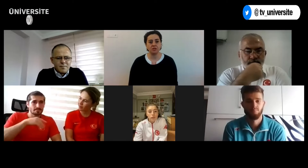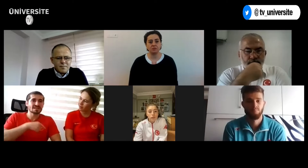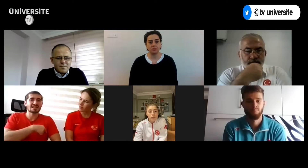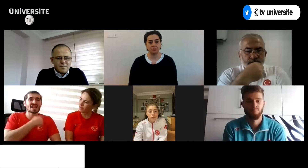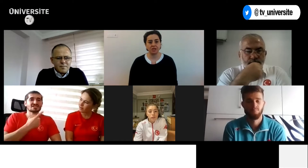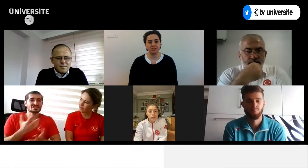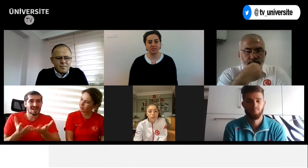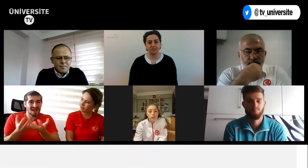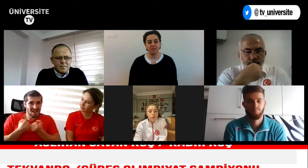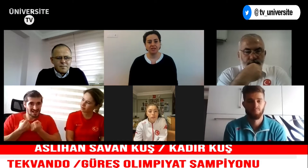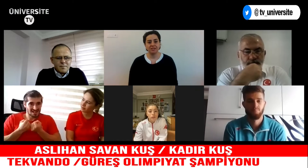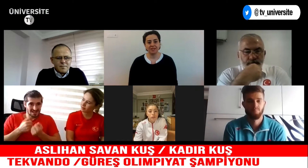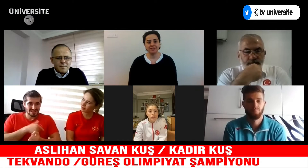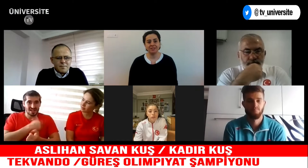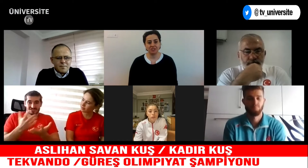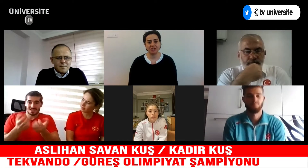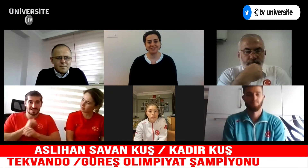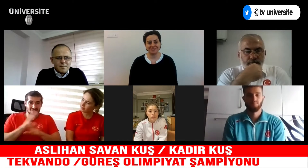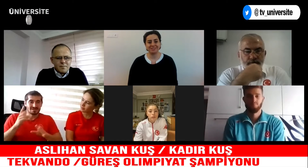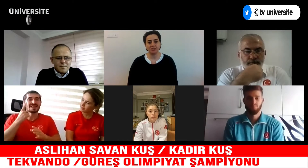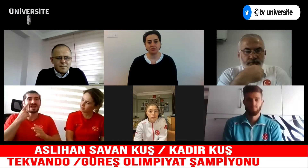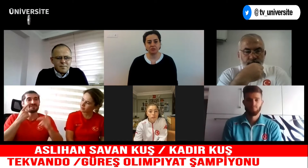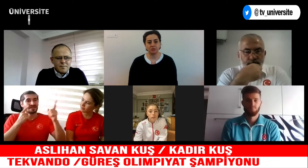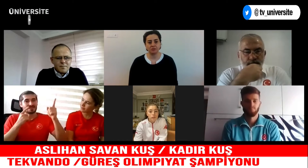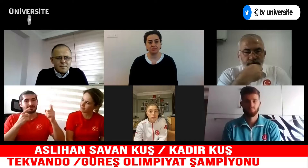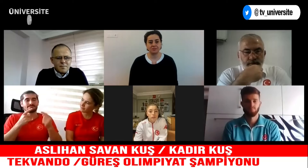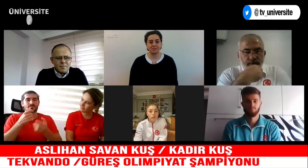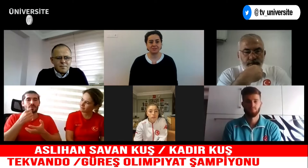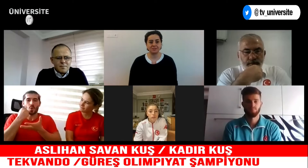Ama spor branşlarının kendi içerisinde